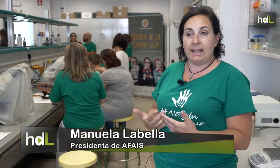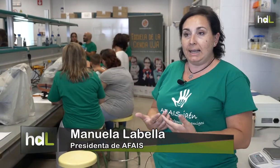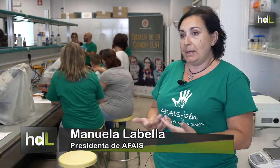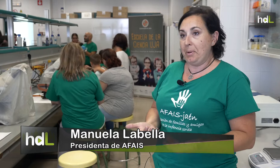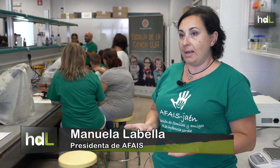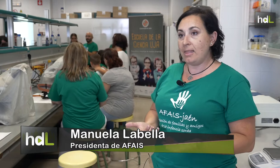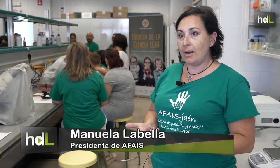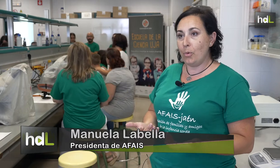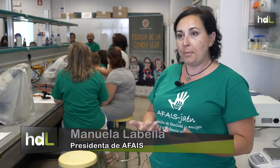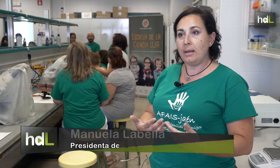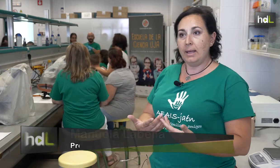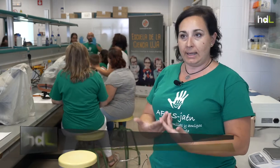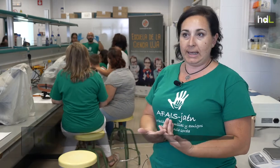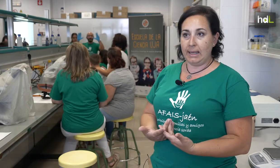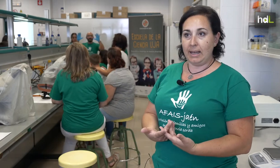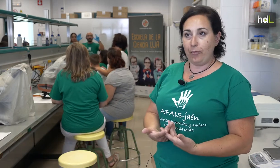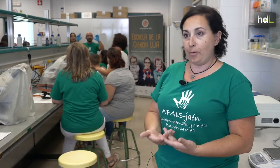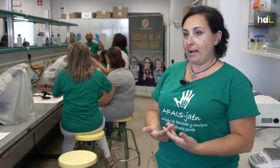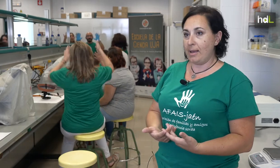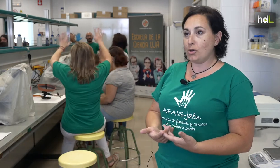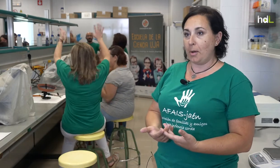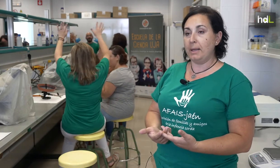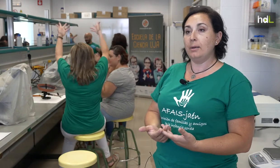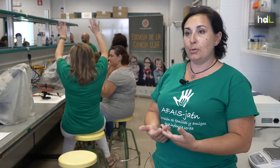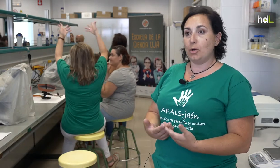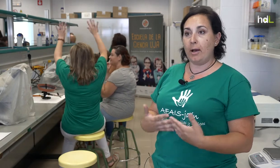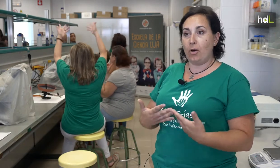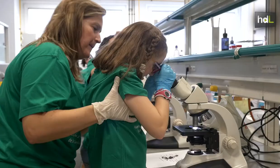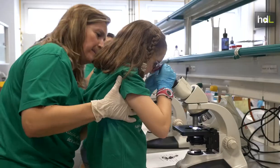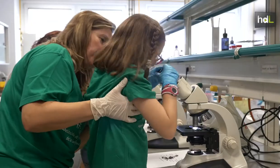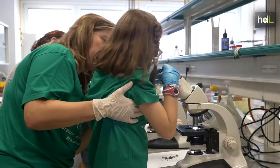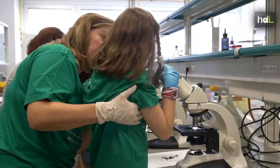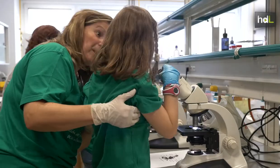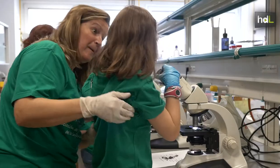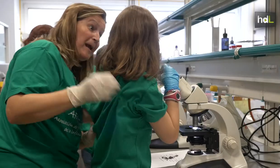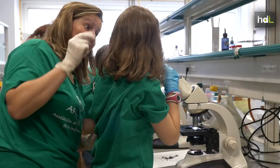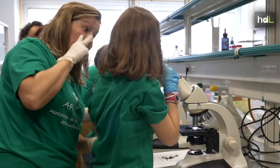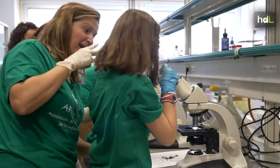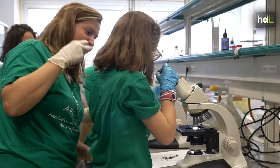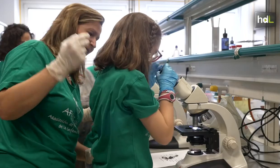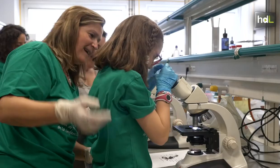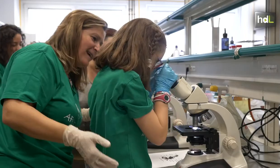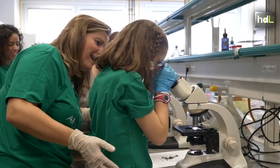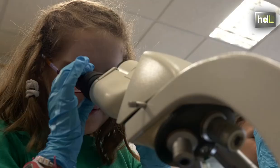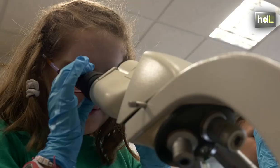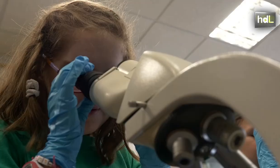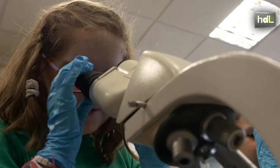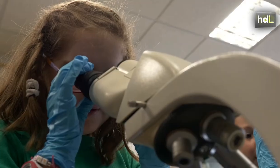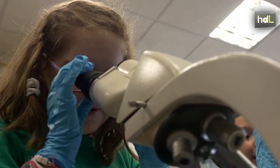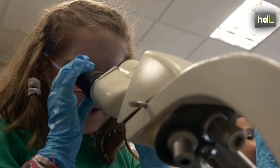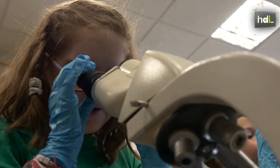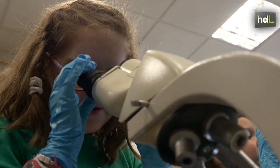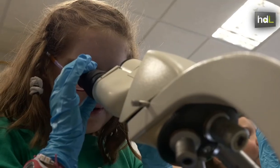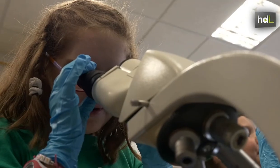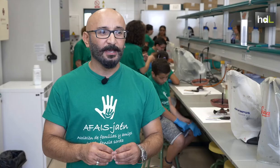acercarles experiencias nuevas, que es de la forma que ellos aprenden mucho mejor a través de la vivencia y a través de la experiencia. Los niños